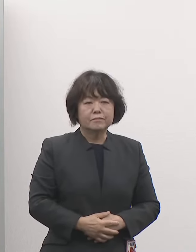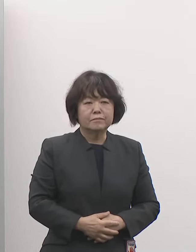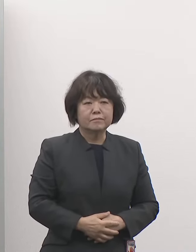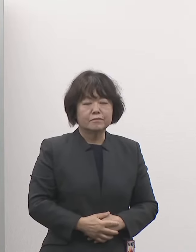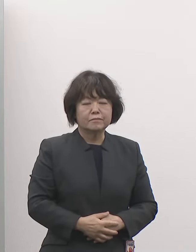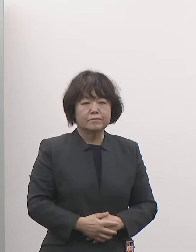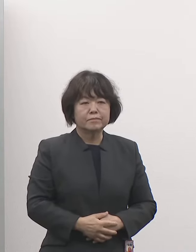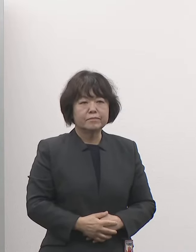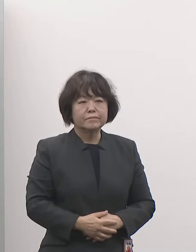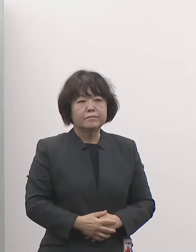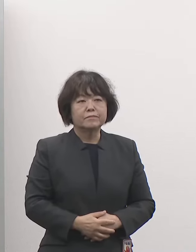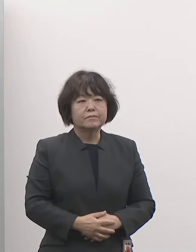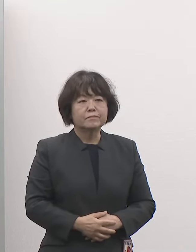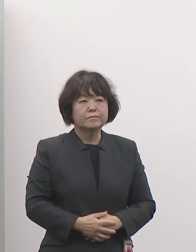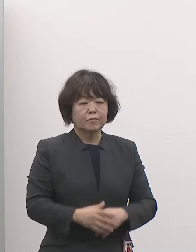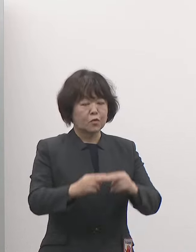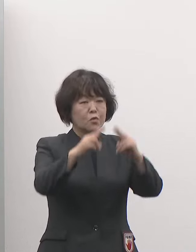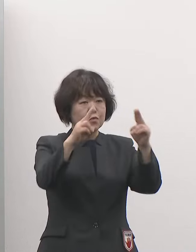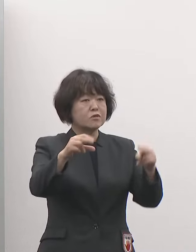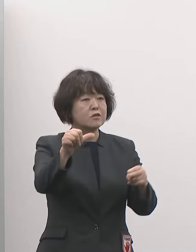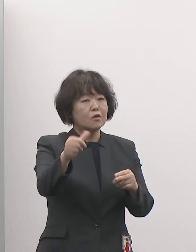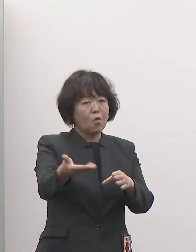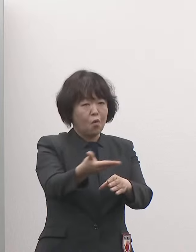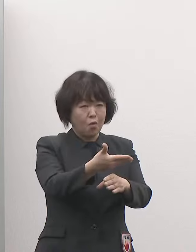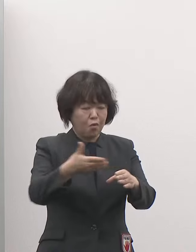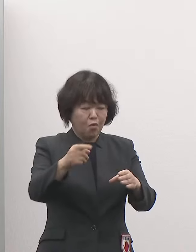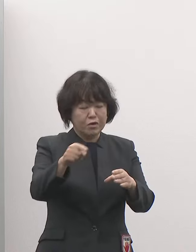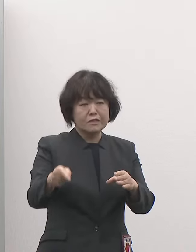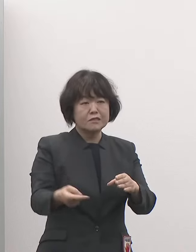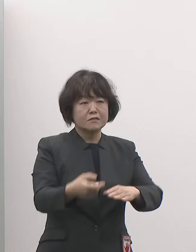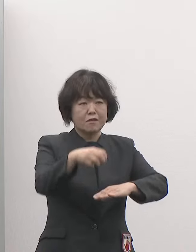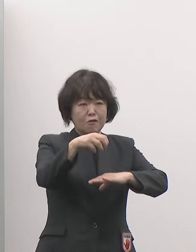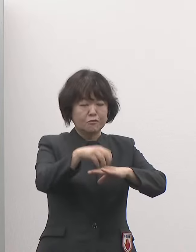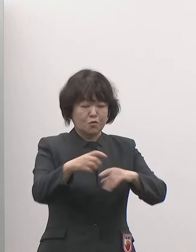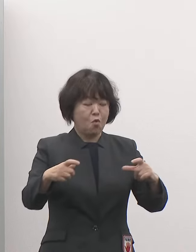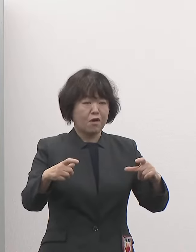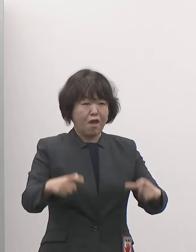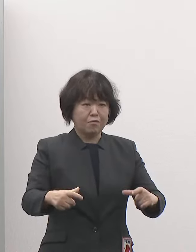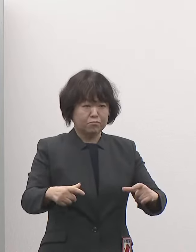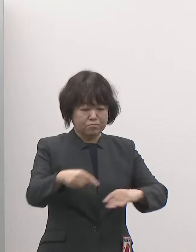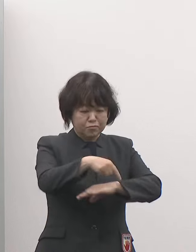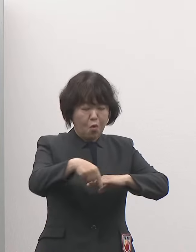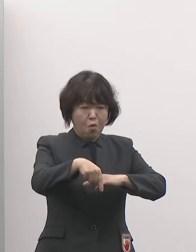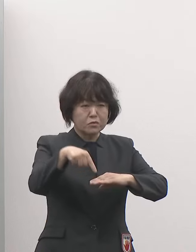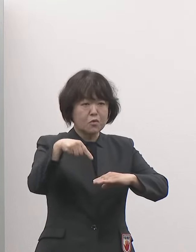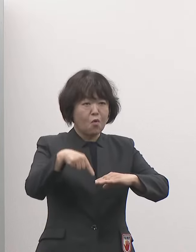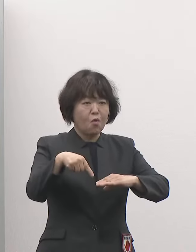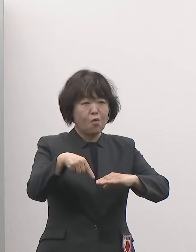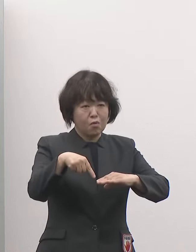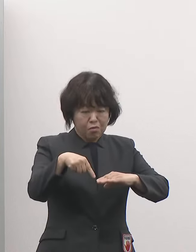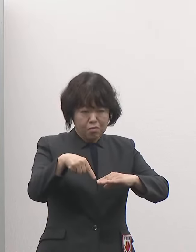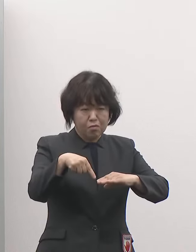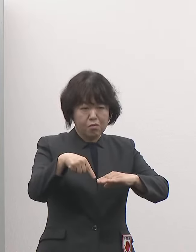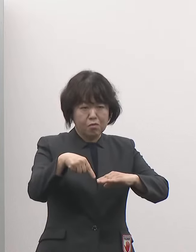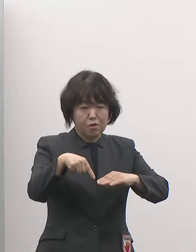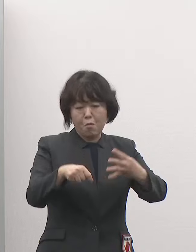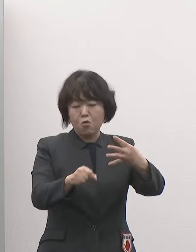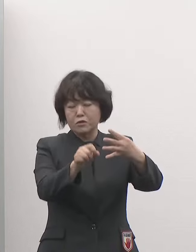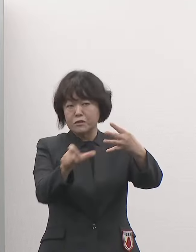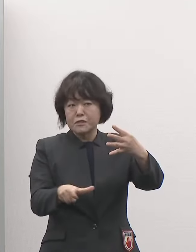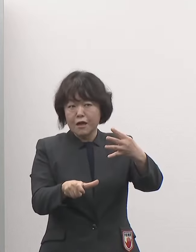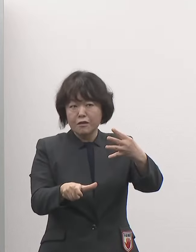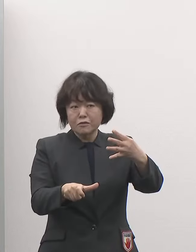合わせまして、富士五湖自然首都圏構想ですが、これ今月内に一つまた大きなグローバル